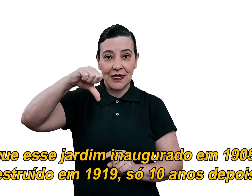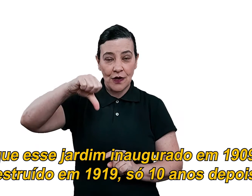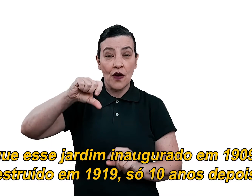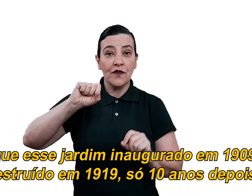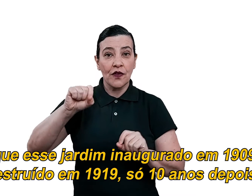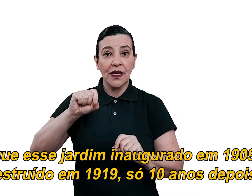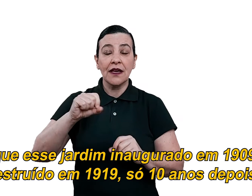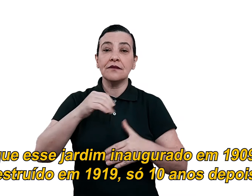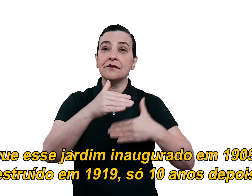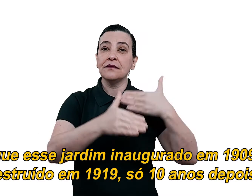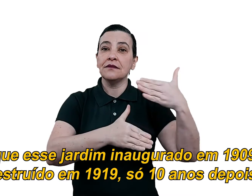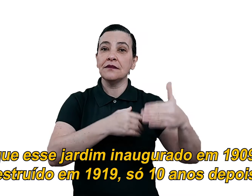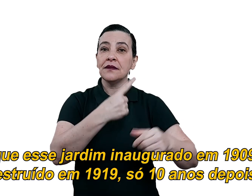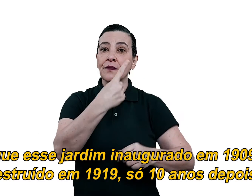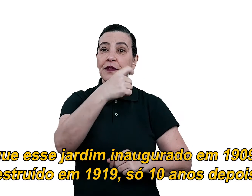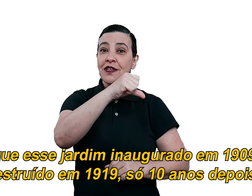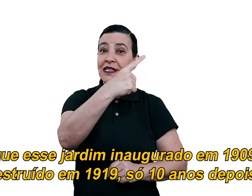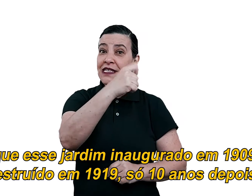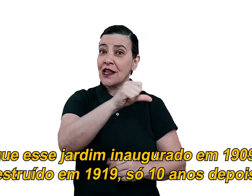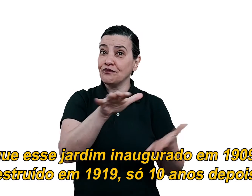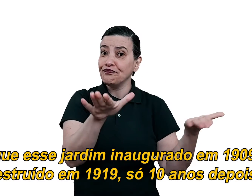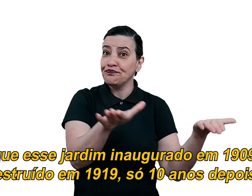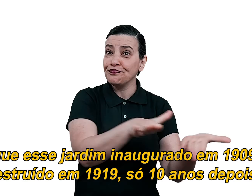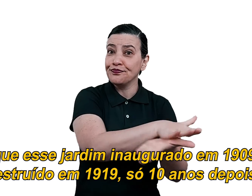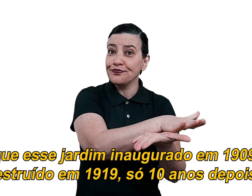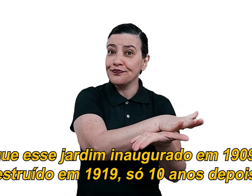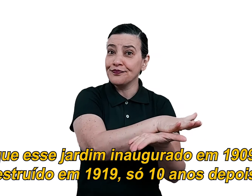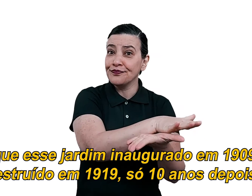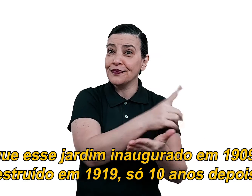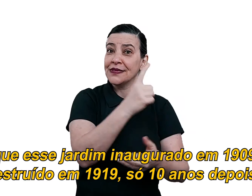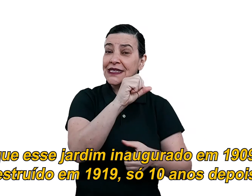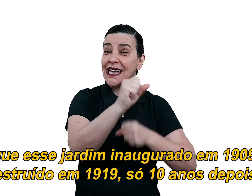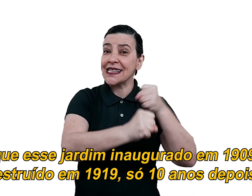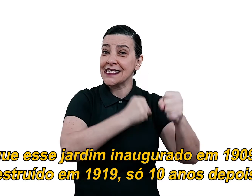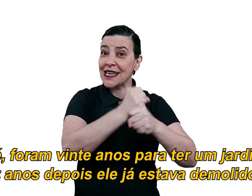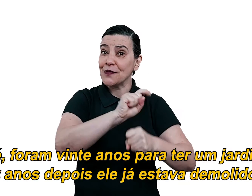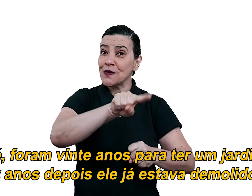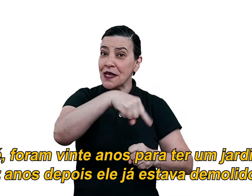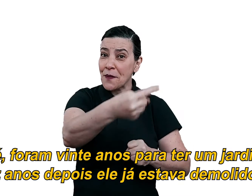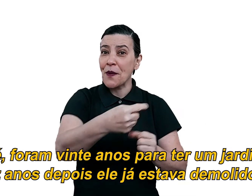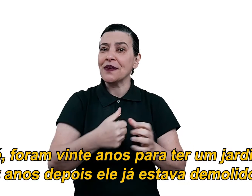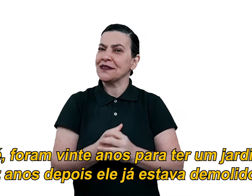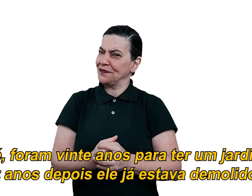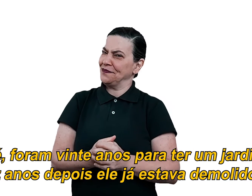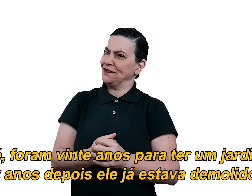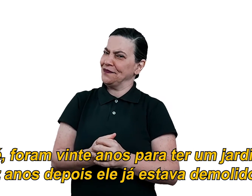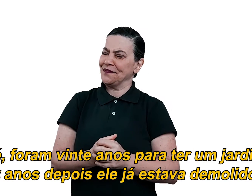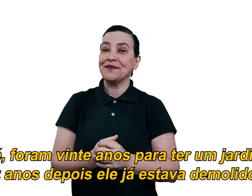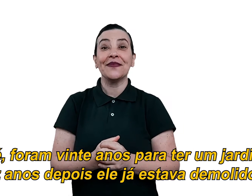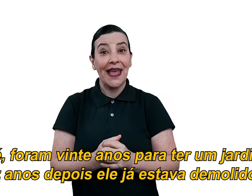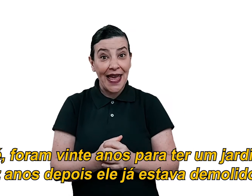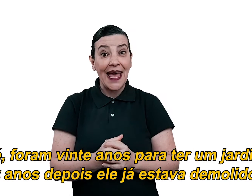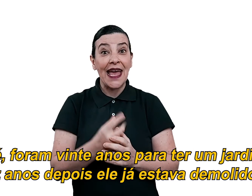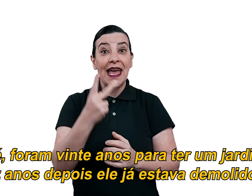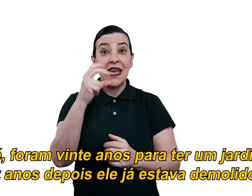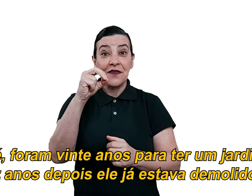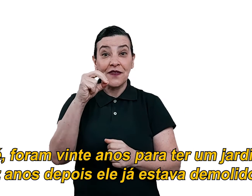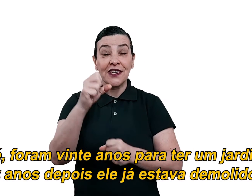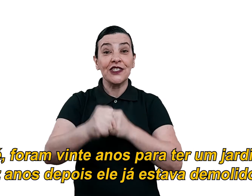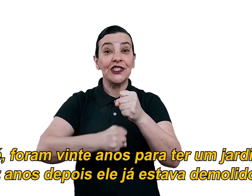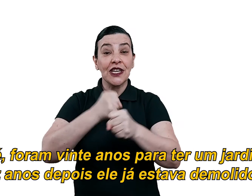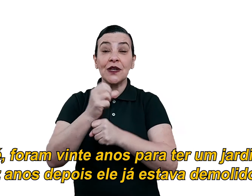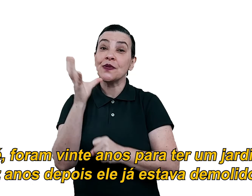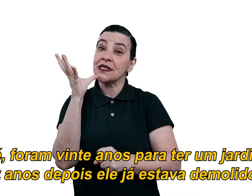1909, ele foi destruído em 1919, só 10 anos depois. Pois é, foram 20 anos para